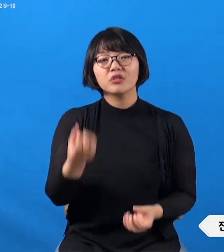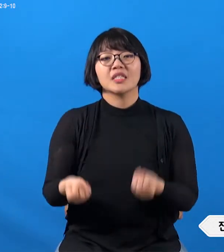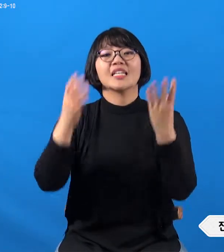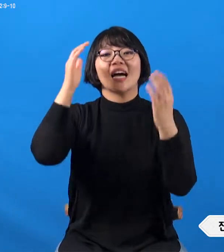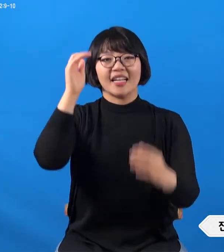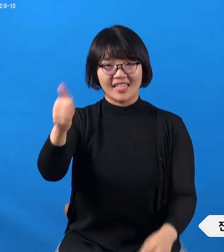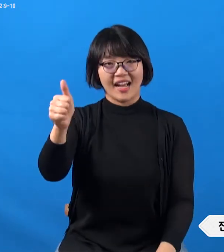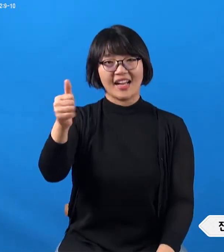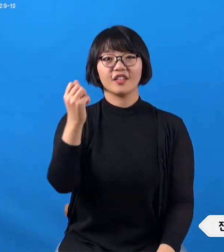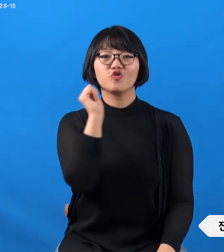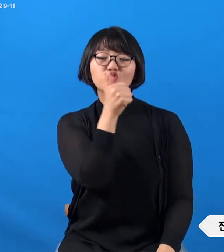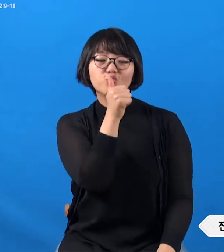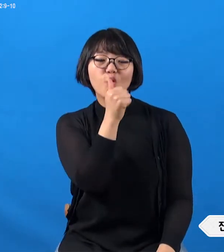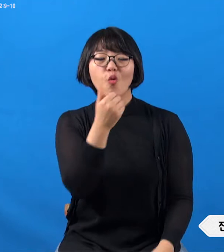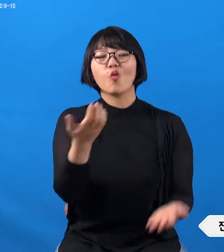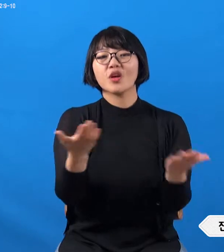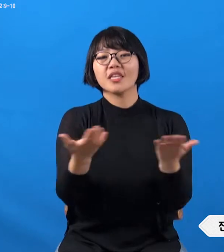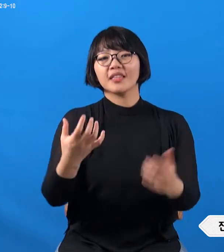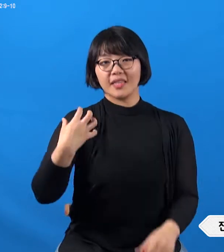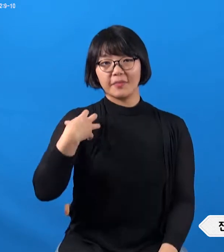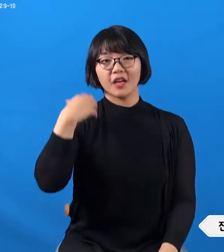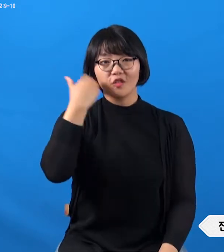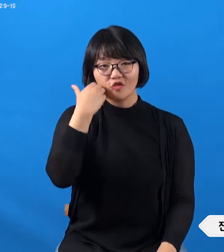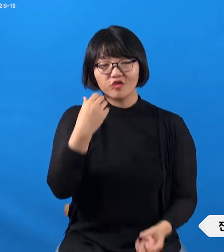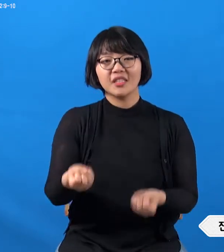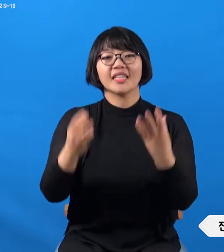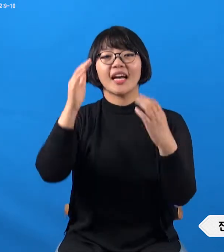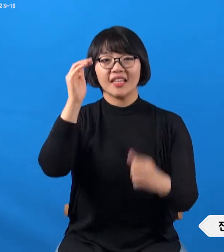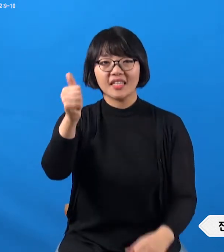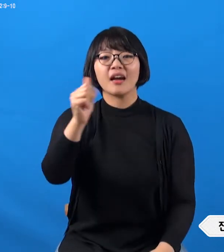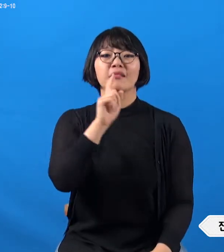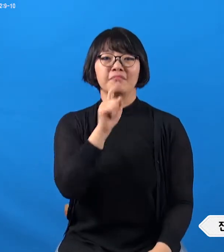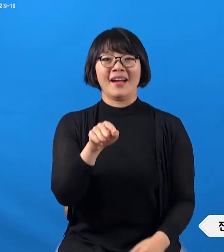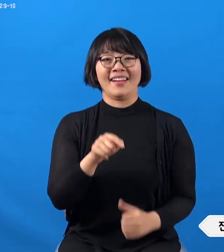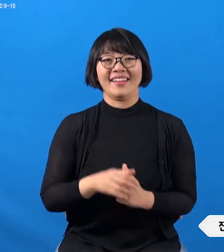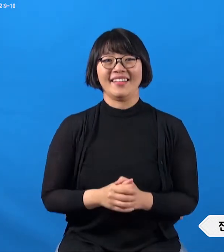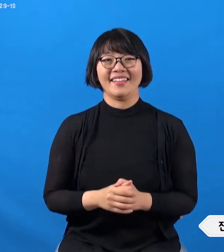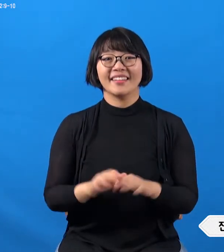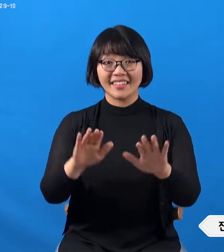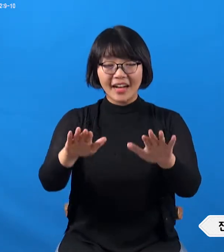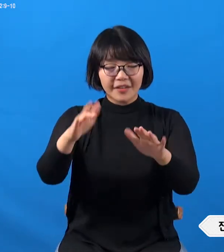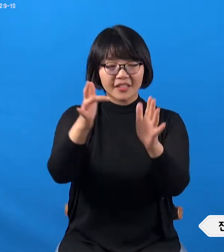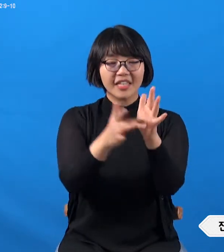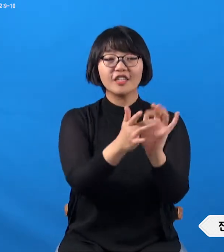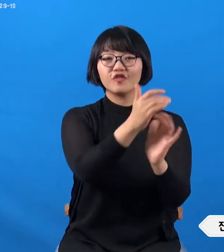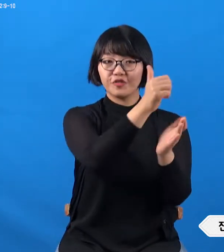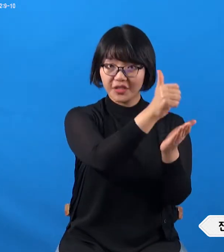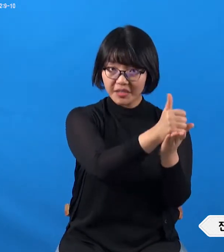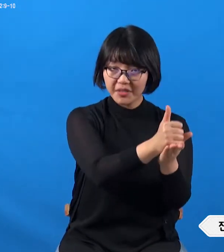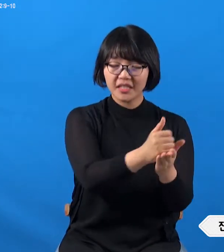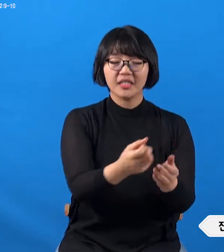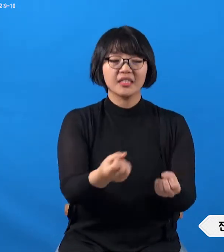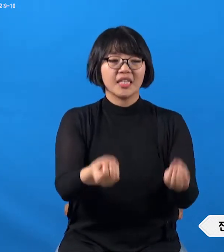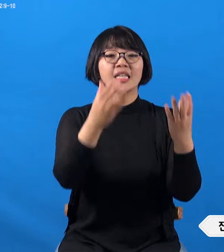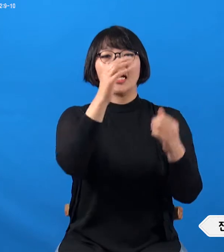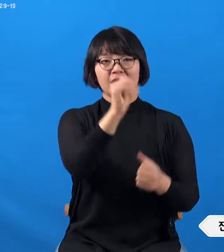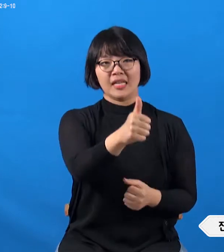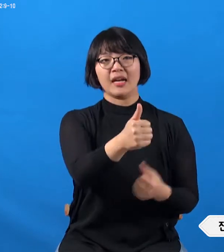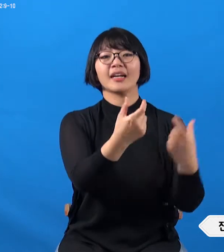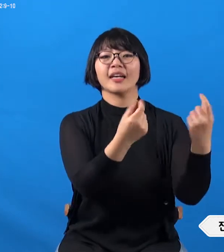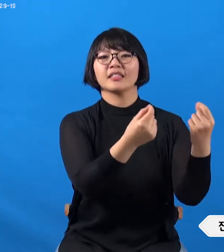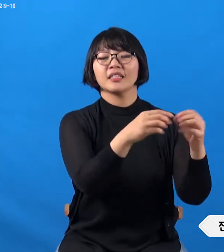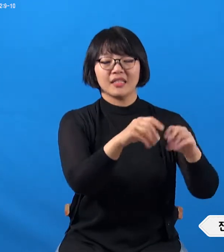바로 중재, 중보자, 바로 제사장의 모습을 봅니다. 그렇게 예수 그리스도께서 제사장으로 이